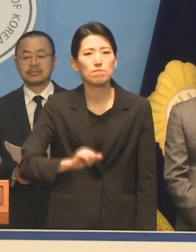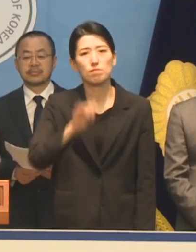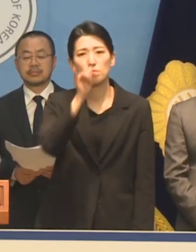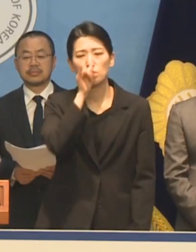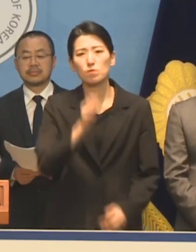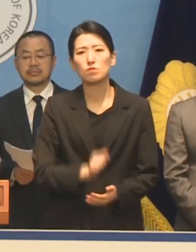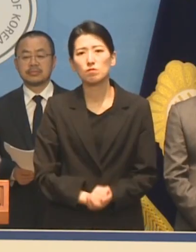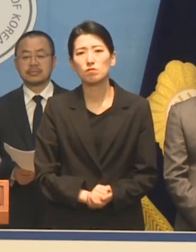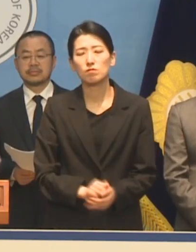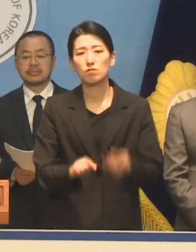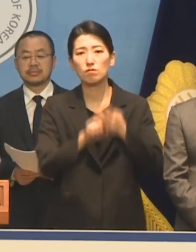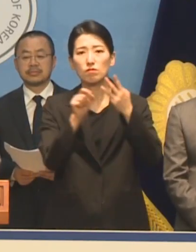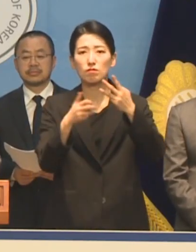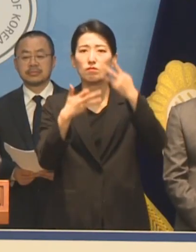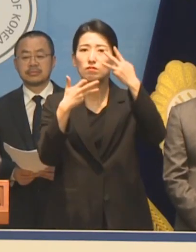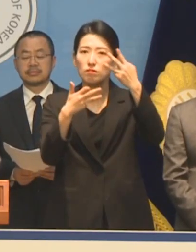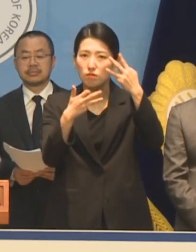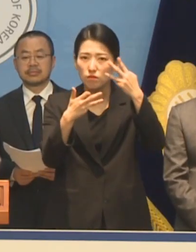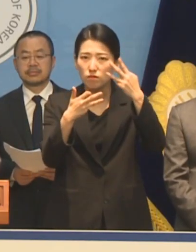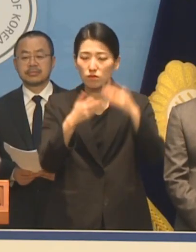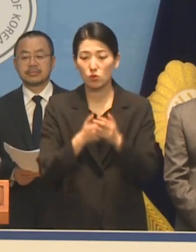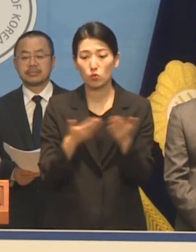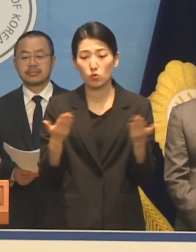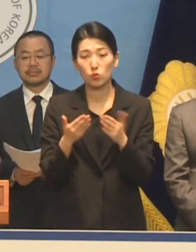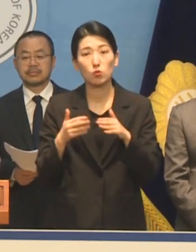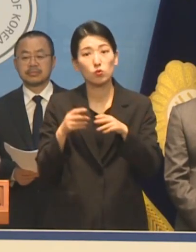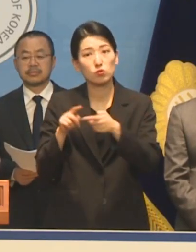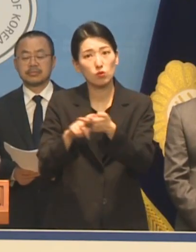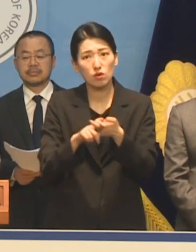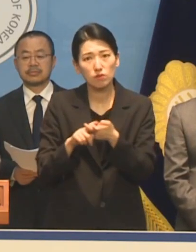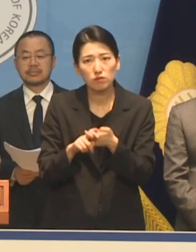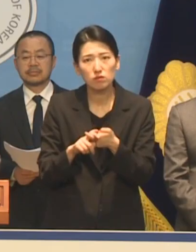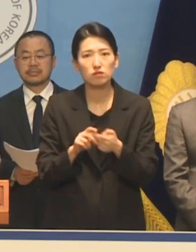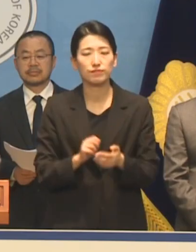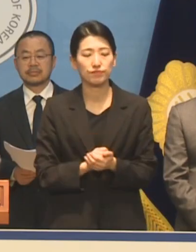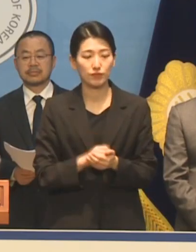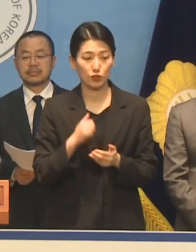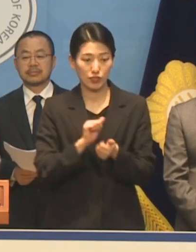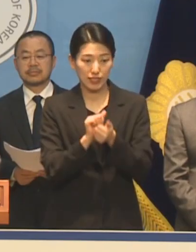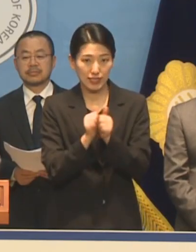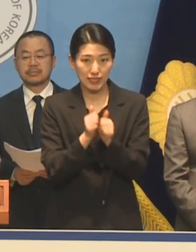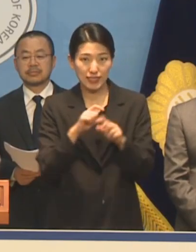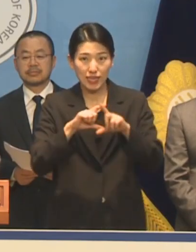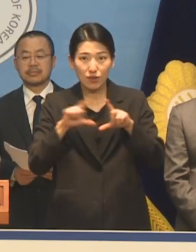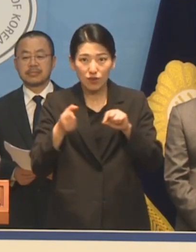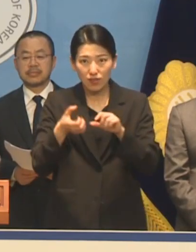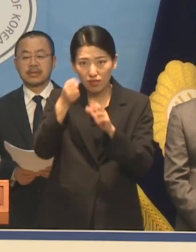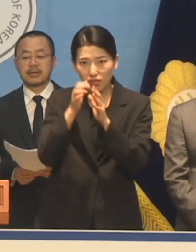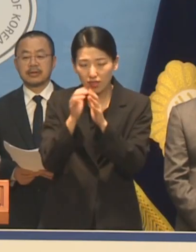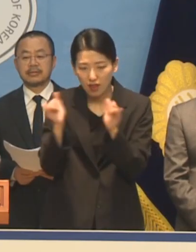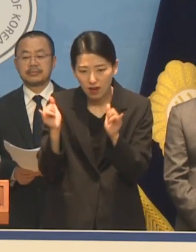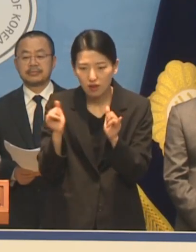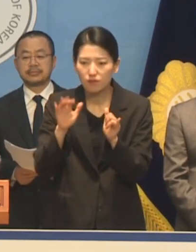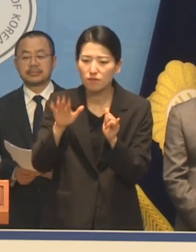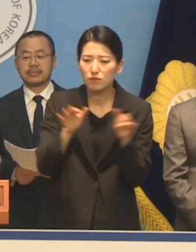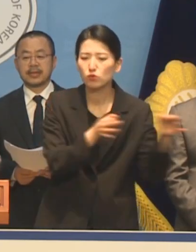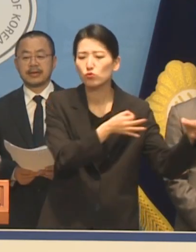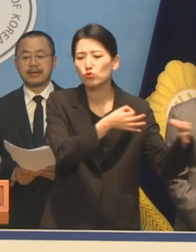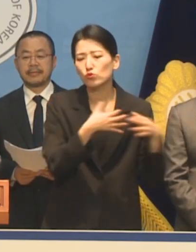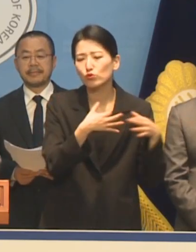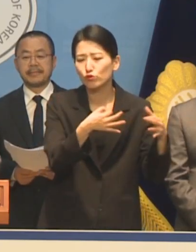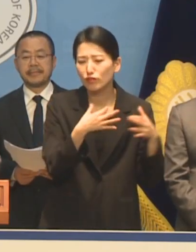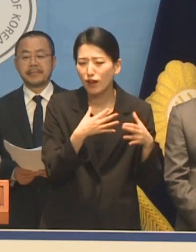18일 당 노동조합은 채권단 대표 및 투자 예정자와 회의를 통해 투자 유치를 위한